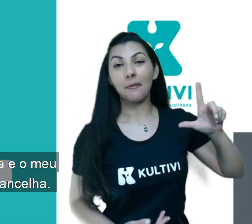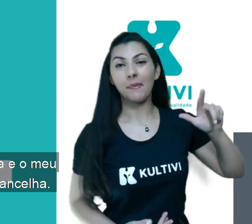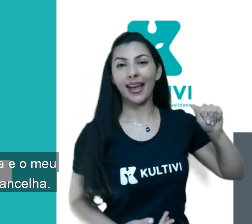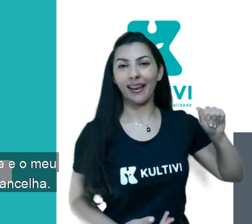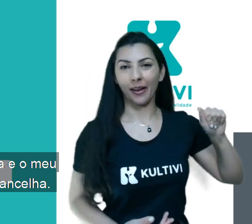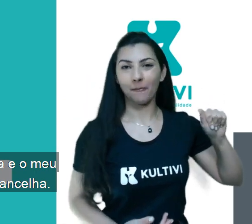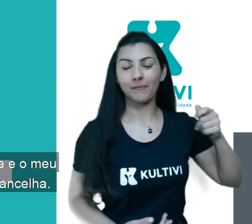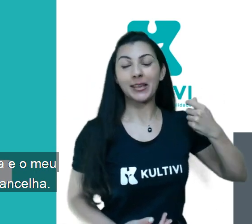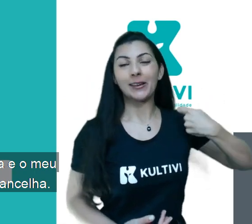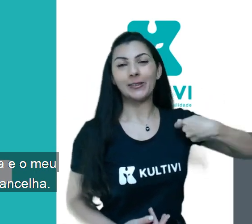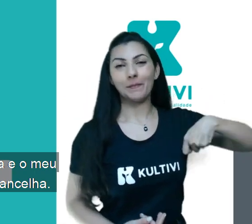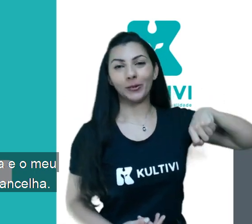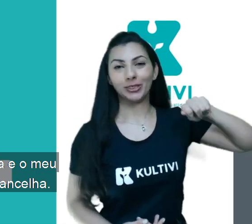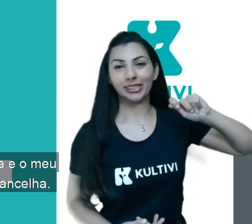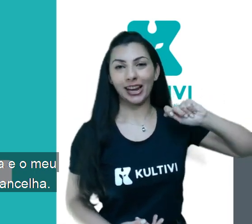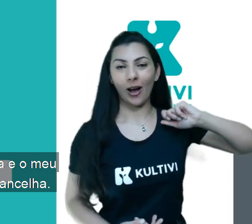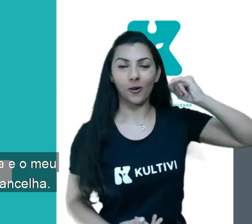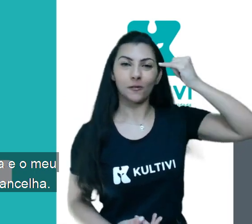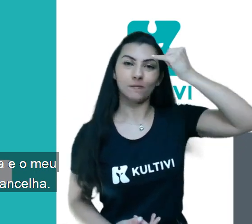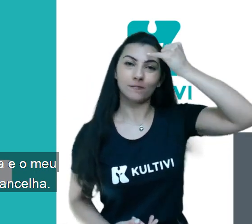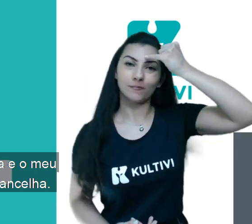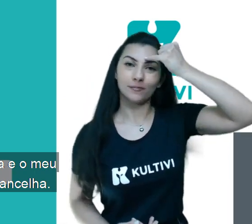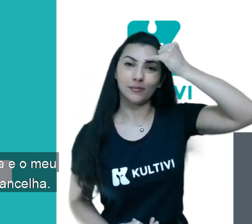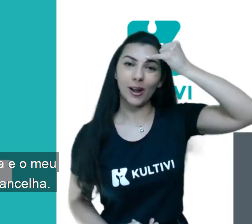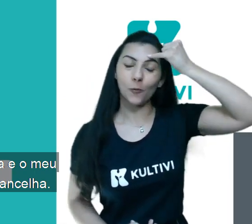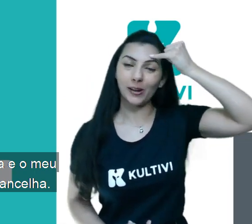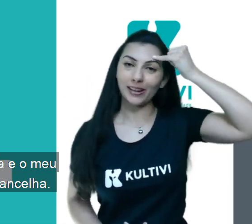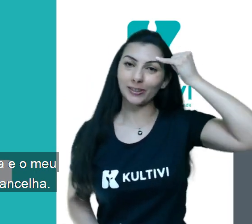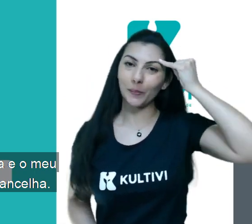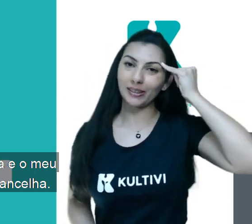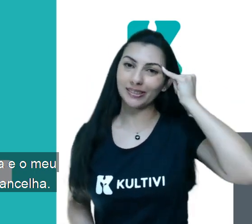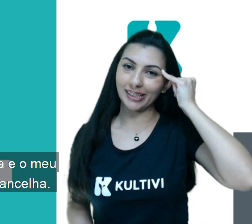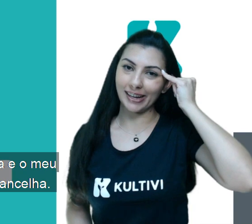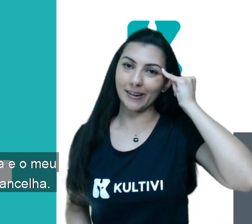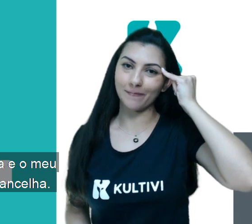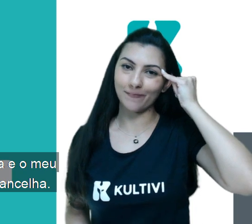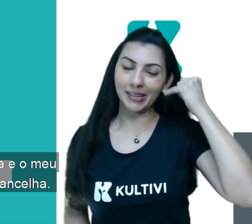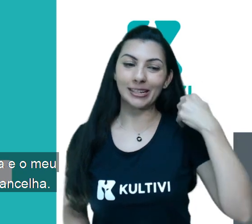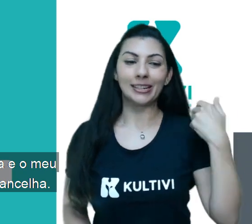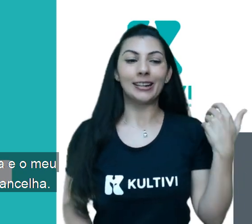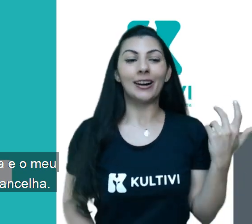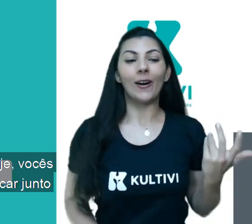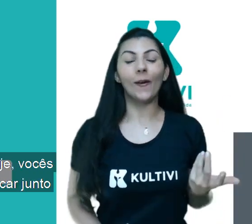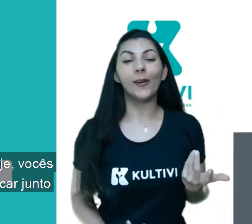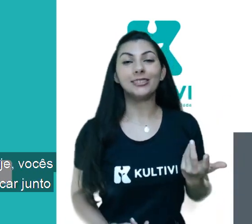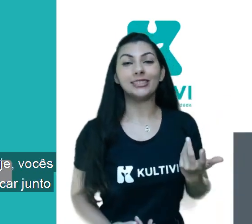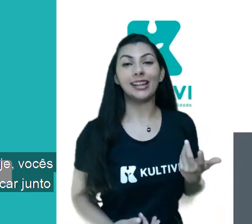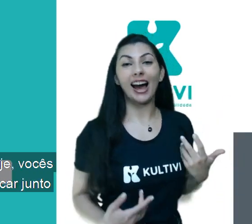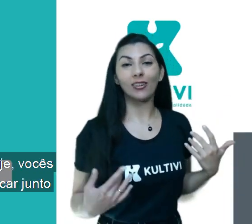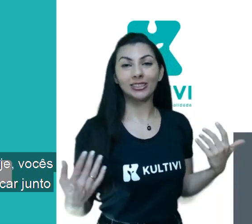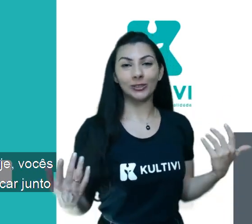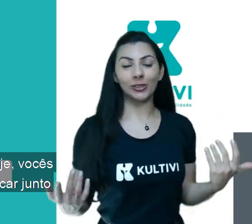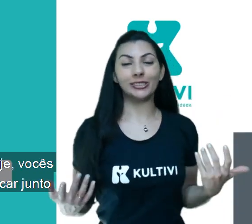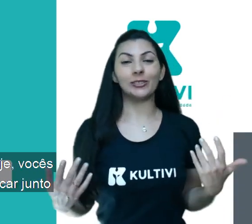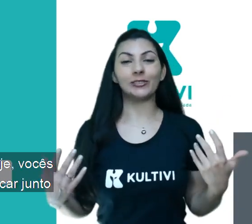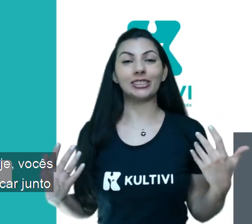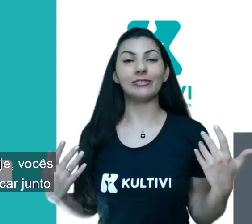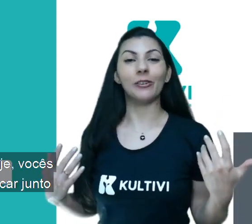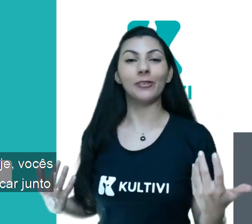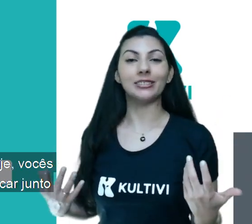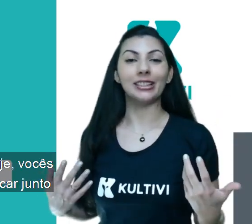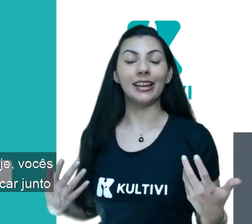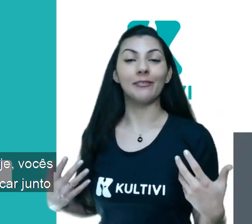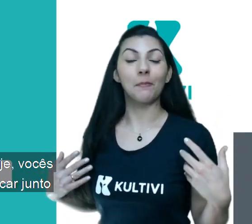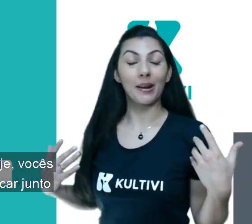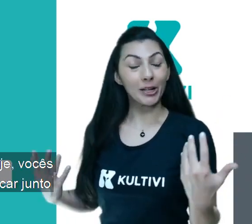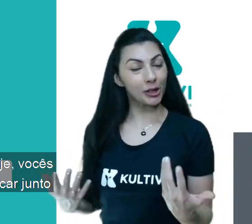é Isabela e o meu sinal é um I na sobrancelha. Hoje, na aula de hoje, vocês